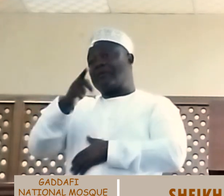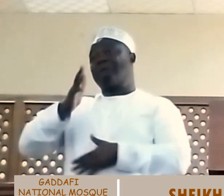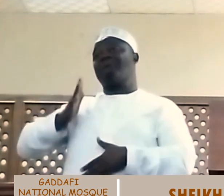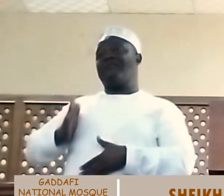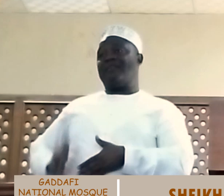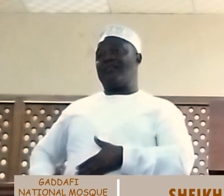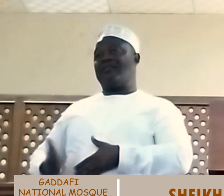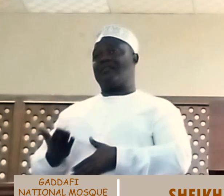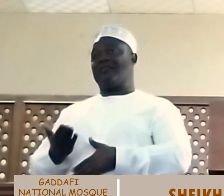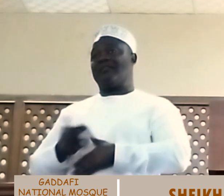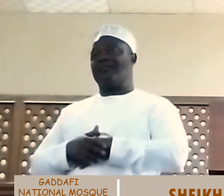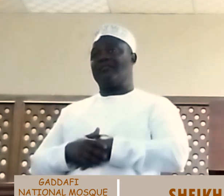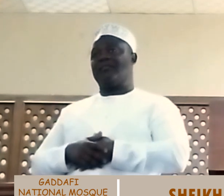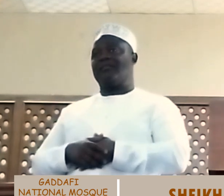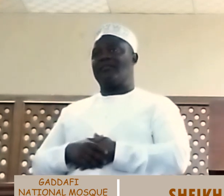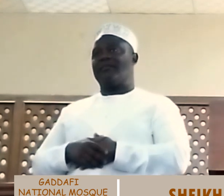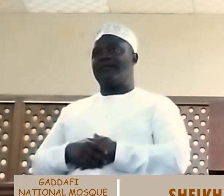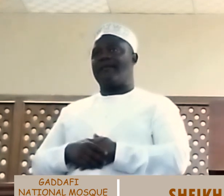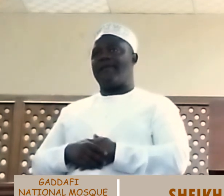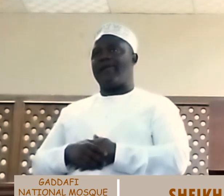Enneeyisaayo